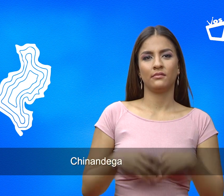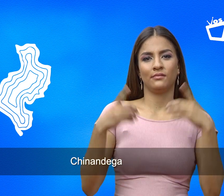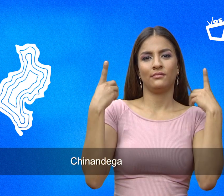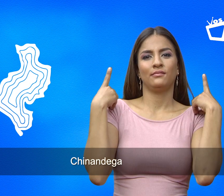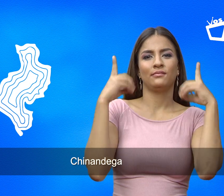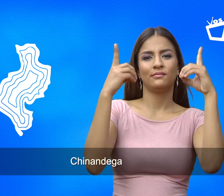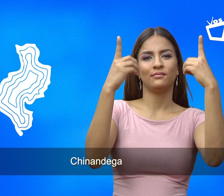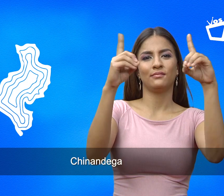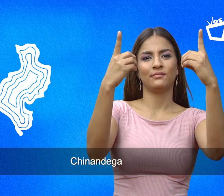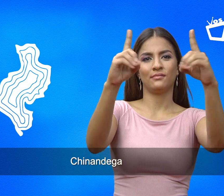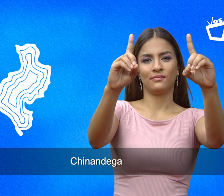chinandega